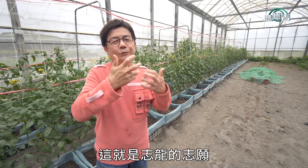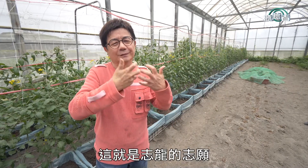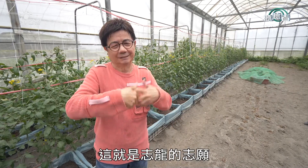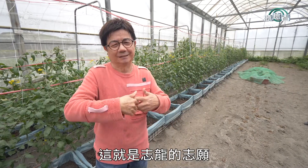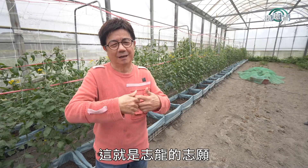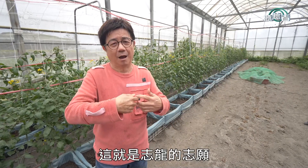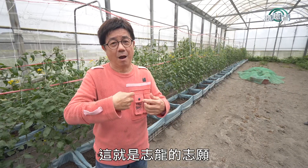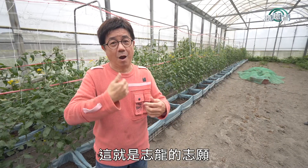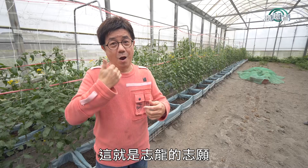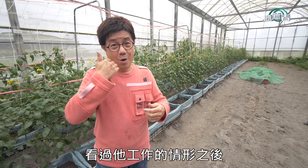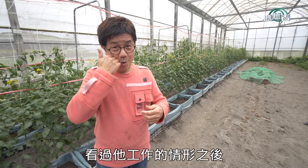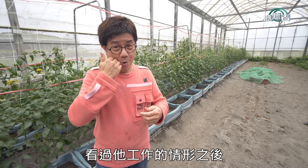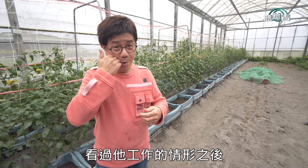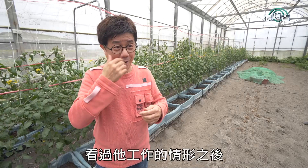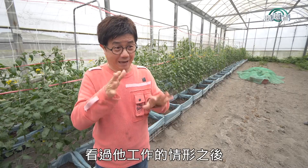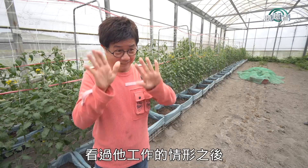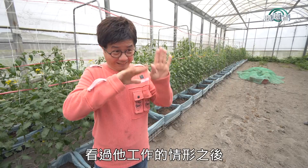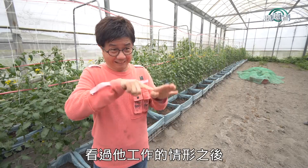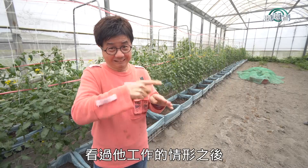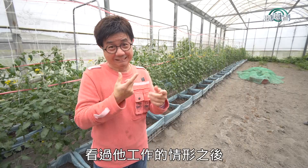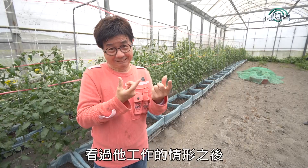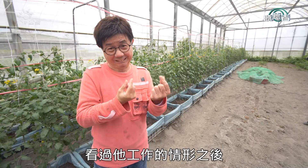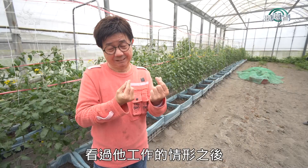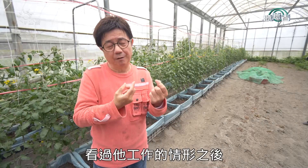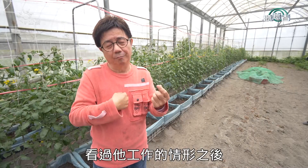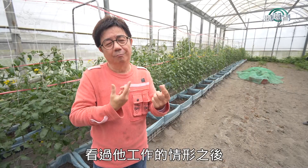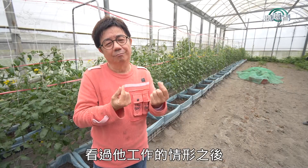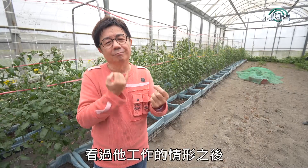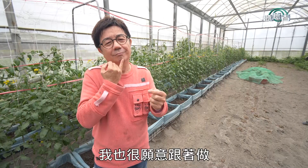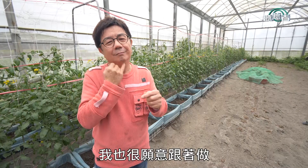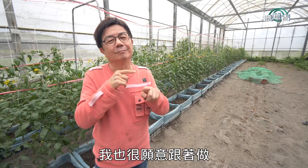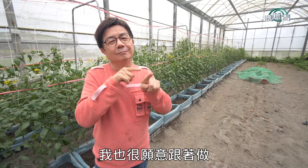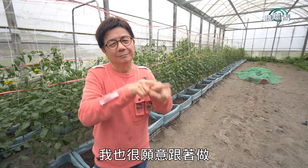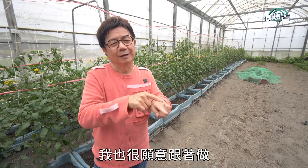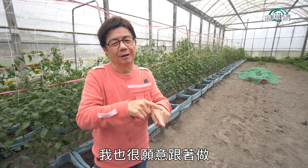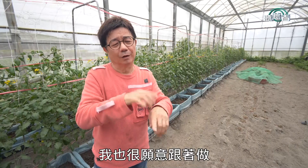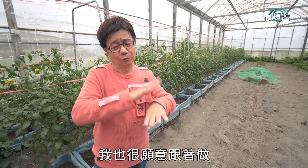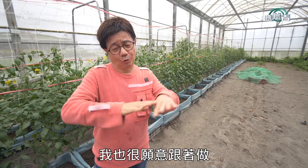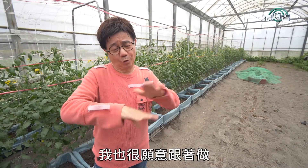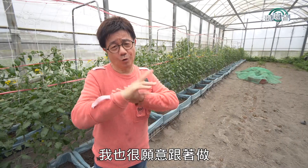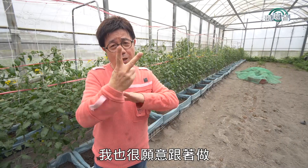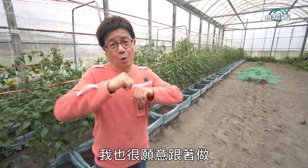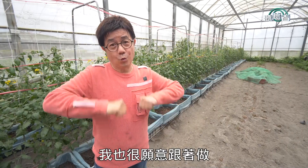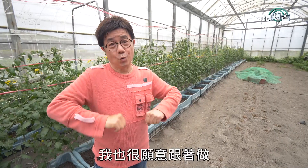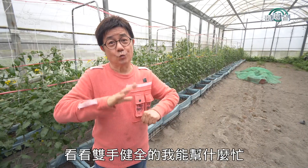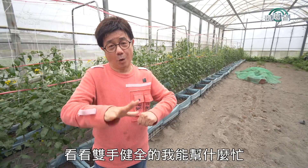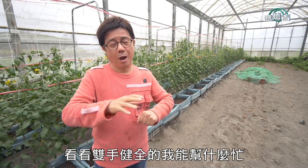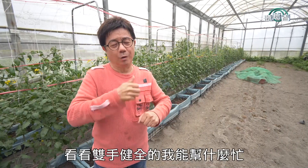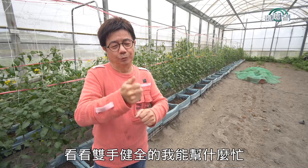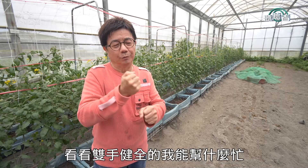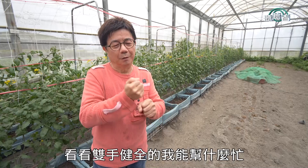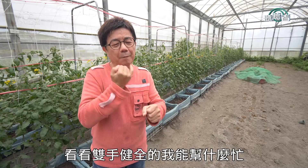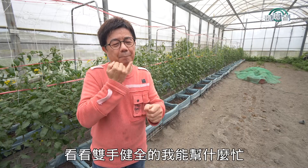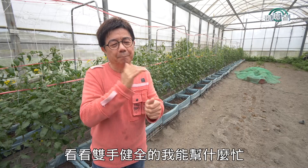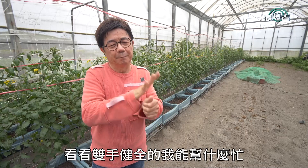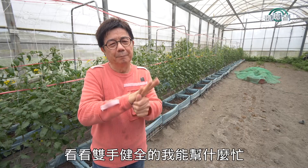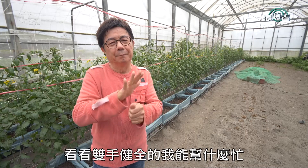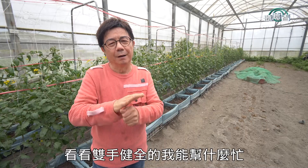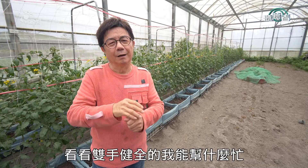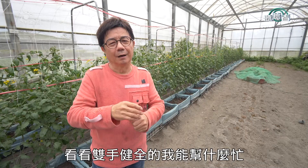愿。看过他工作的情形之后呢，我也很愿意跟着做，看看双手健全的我能帮什么